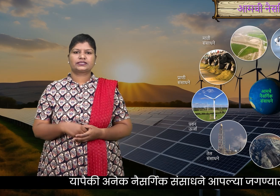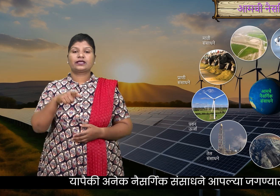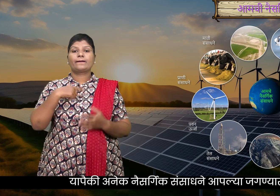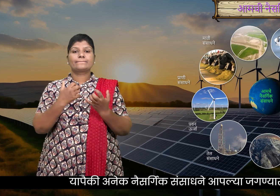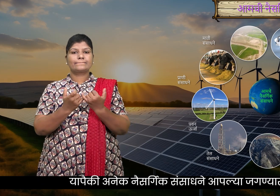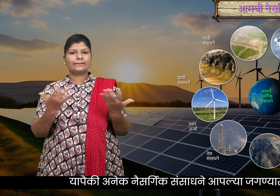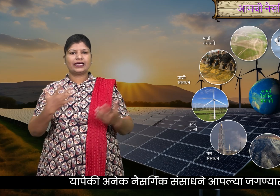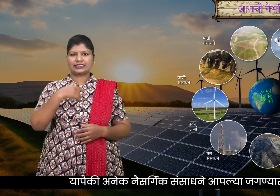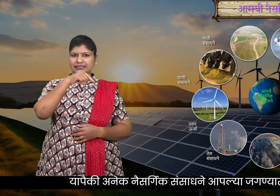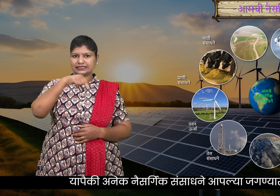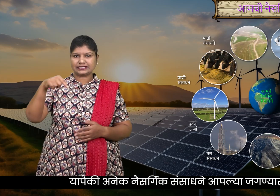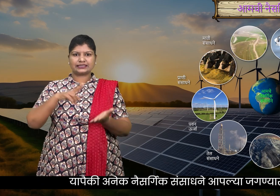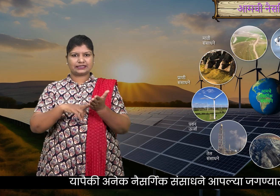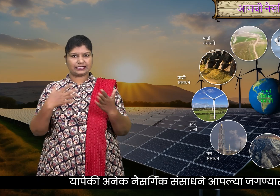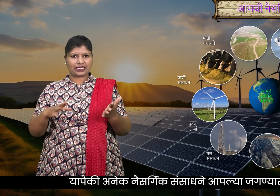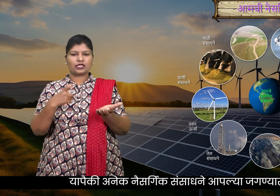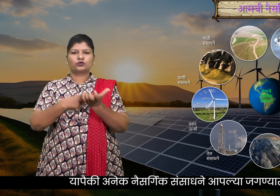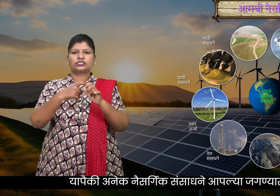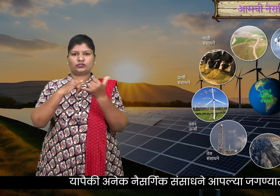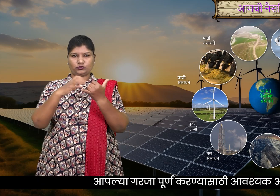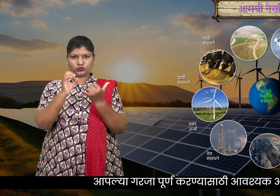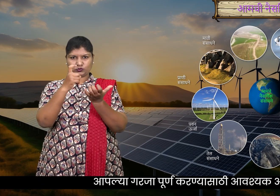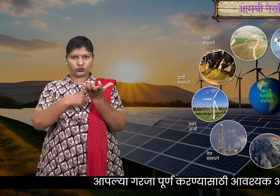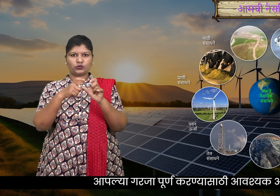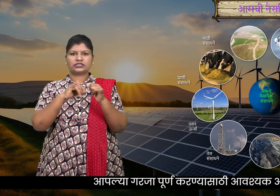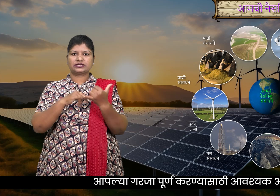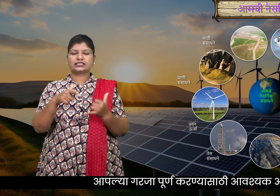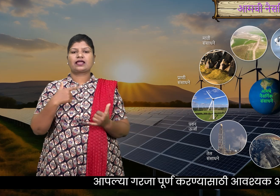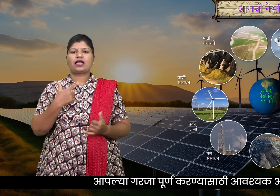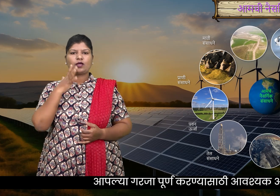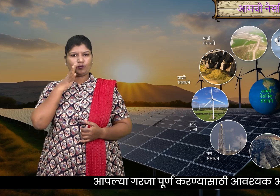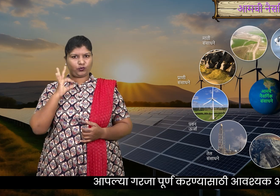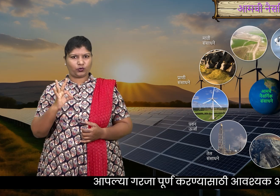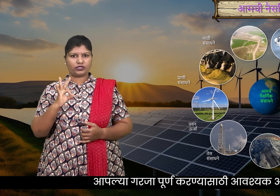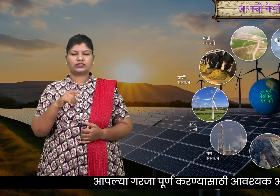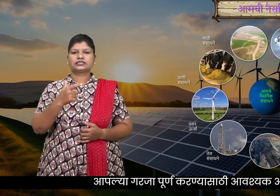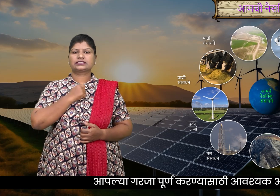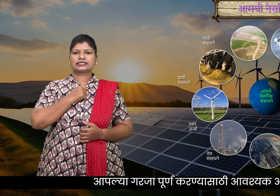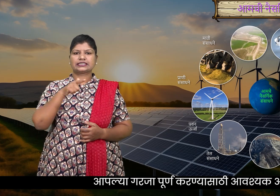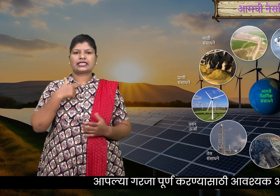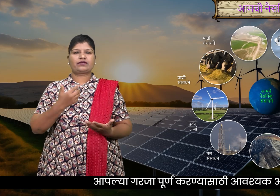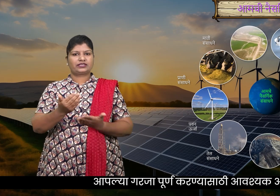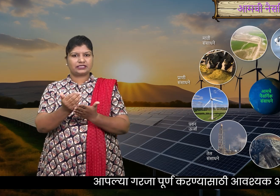यापैकी अनेक नैसर्गिक संसाधने आपल्या जगण्यासाठी आणि आपल्या गरजा पूर्ण करण्यासाठी आवश्यक आहेत.